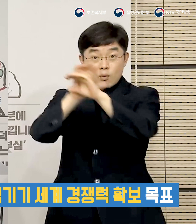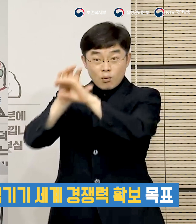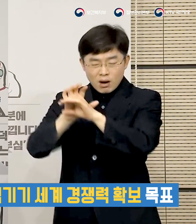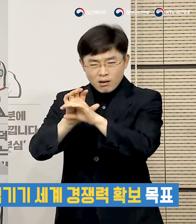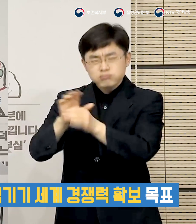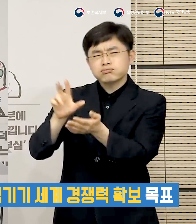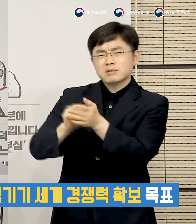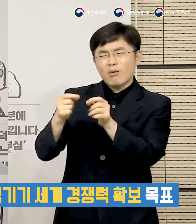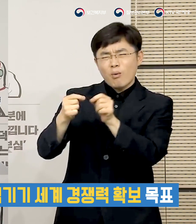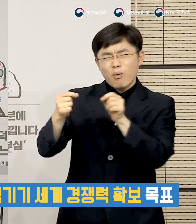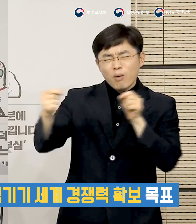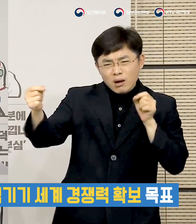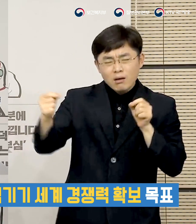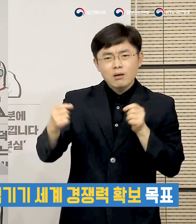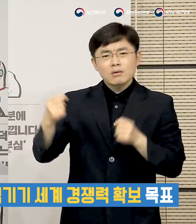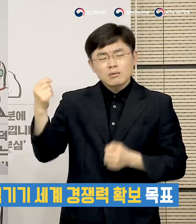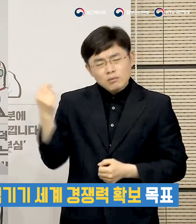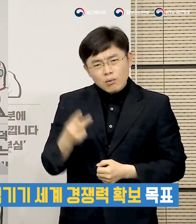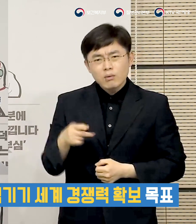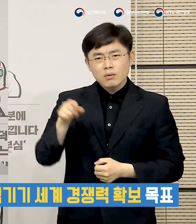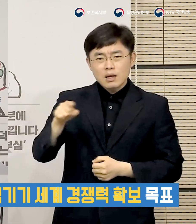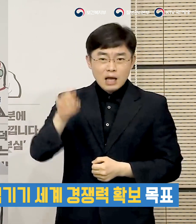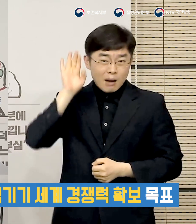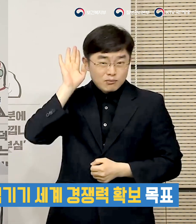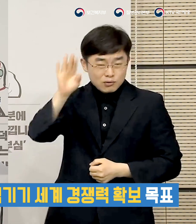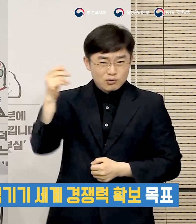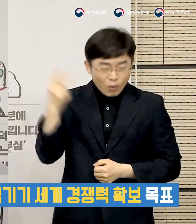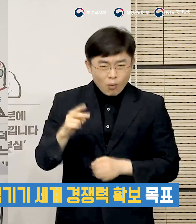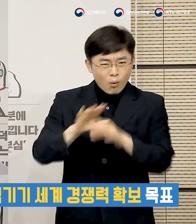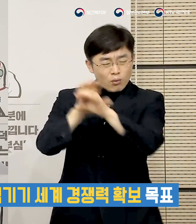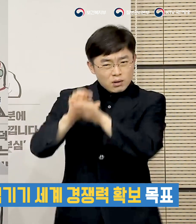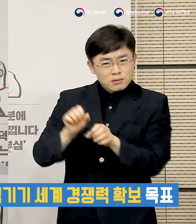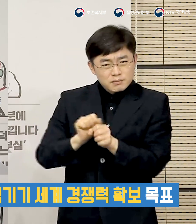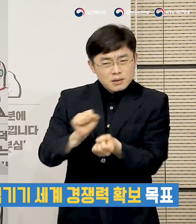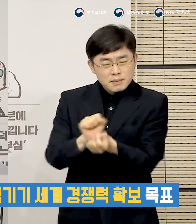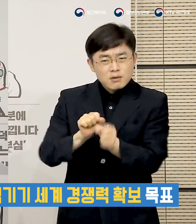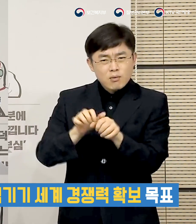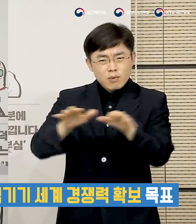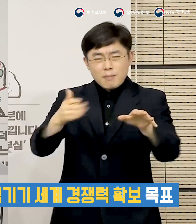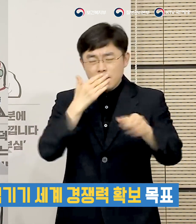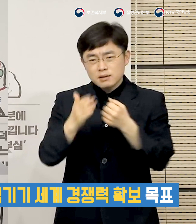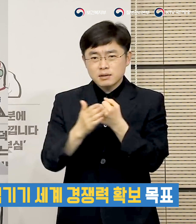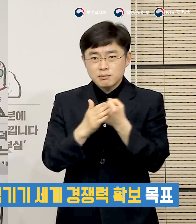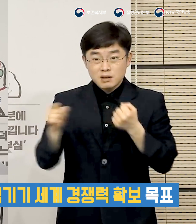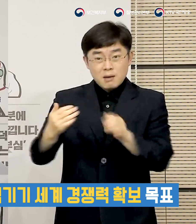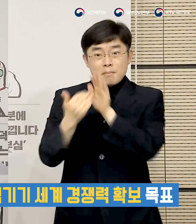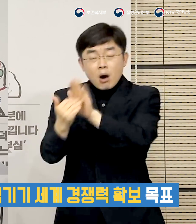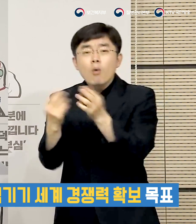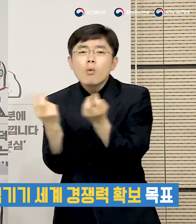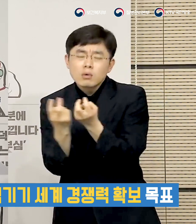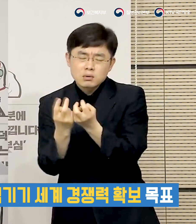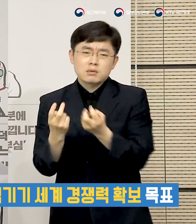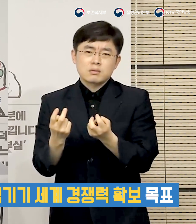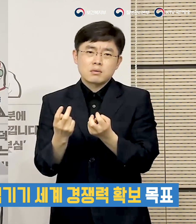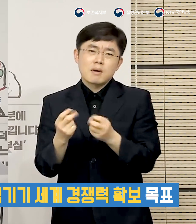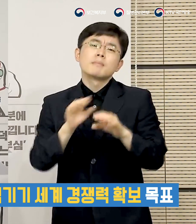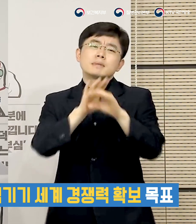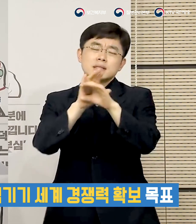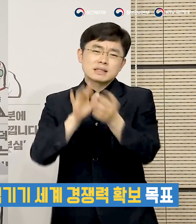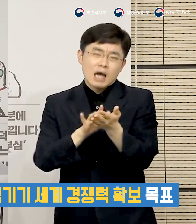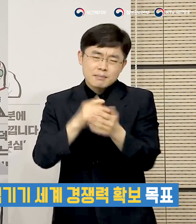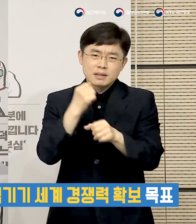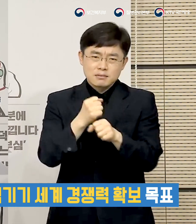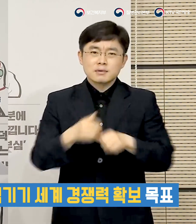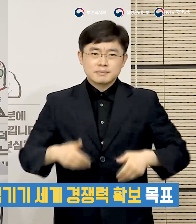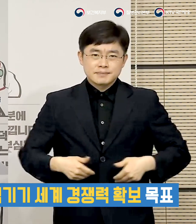코로나19의 장기화나 재유행에 대비하는 유일하고 근본적인 방법은 치료제와 백신 개발입니다. 이